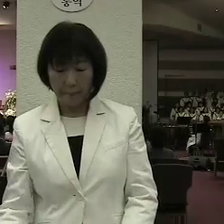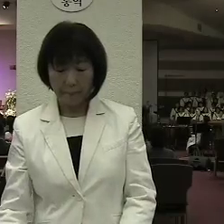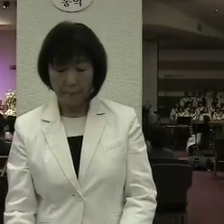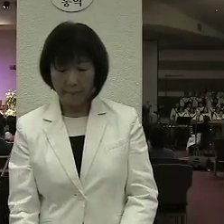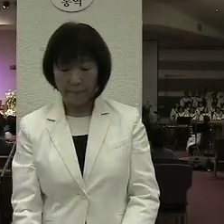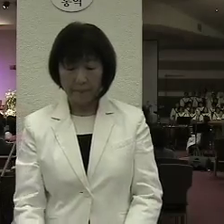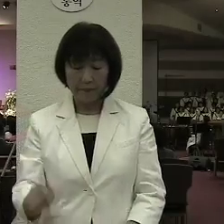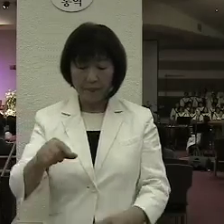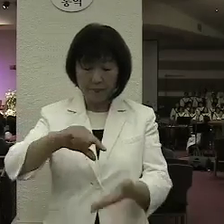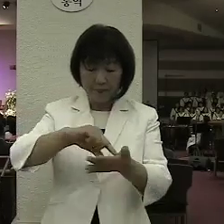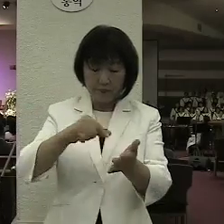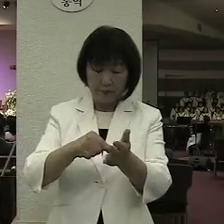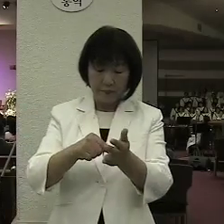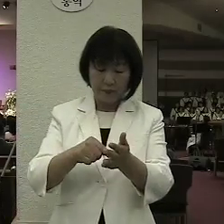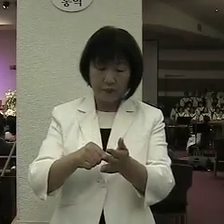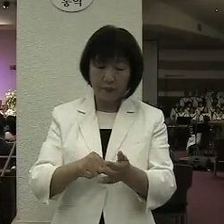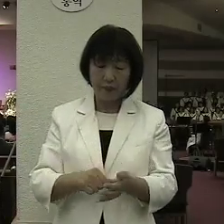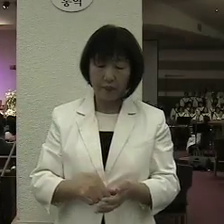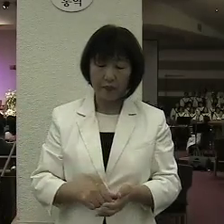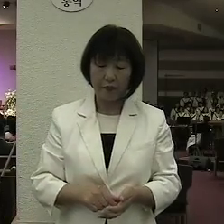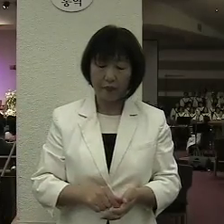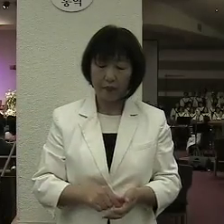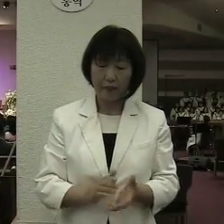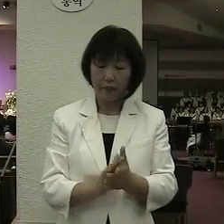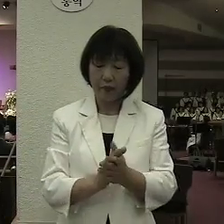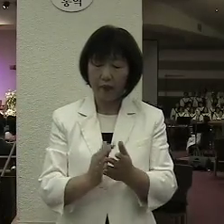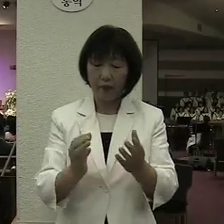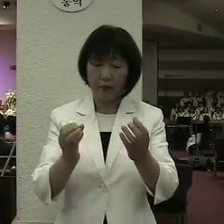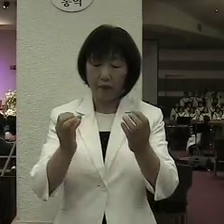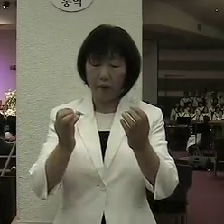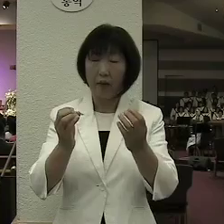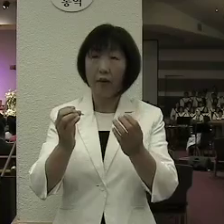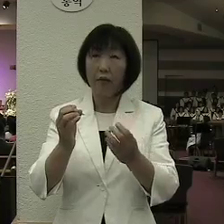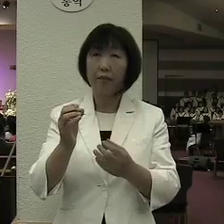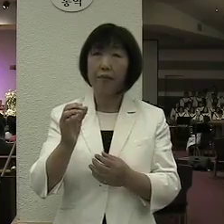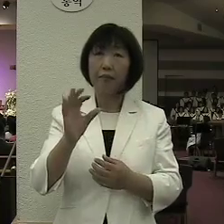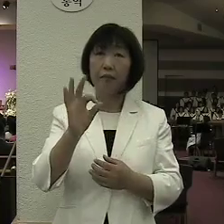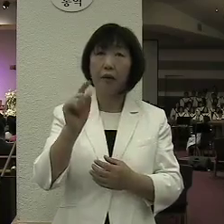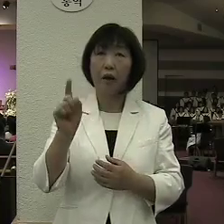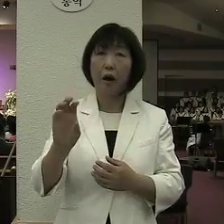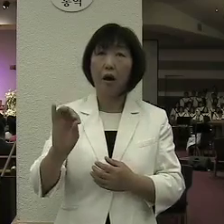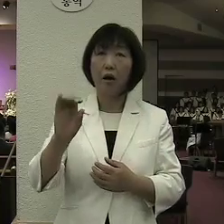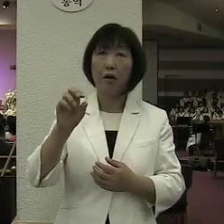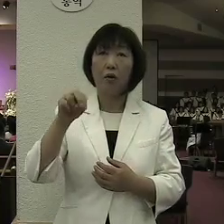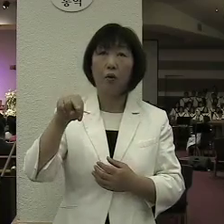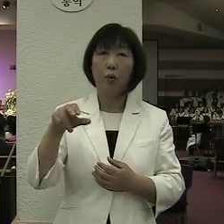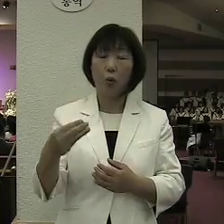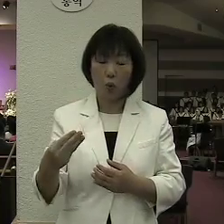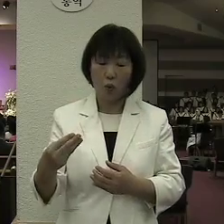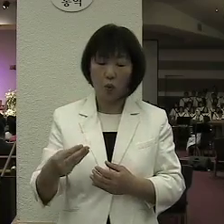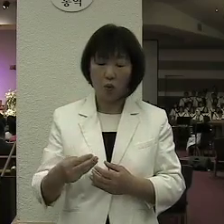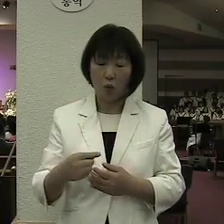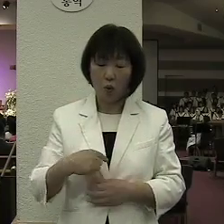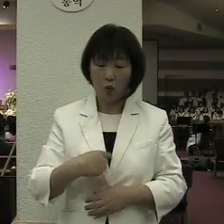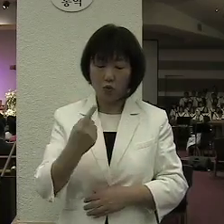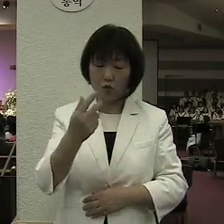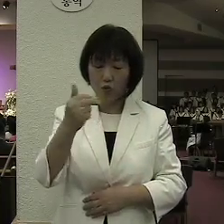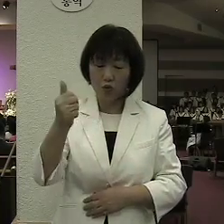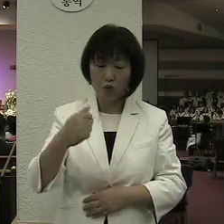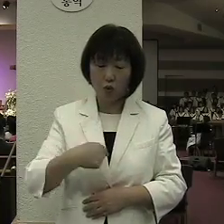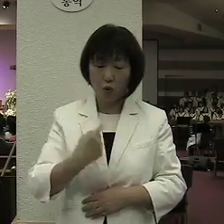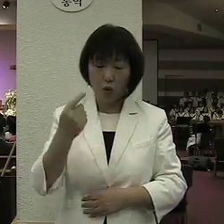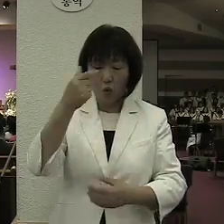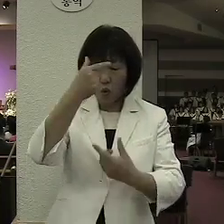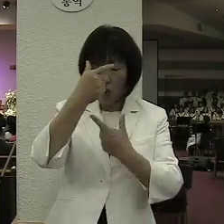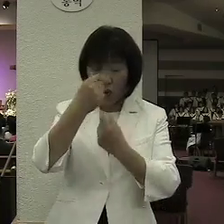받는데 앙코를 7번 받더라고요. 세상에 7번 받아요. 7번 받아도 어쩔 줄을 모르고 가지 않고 7번